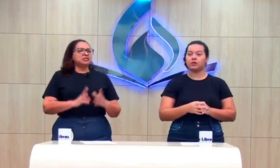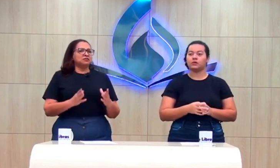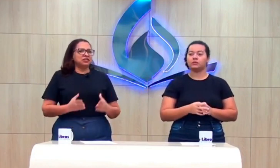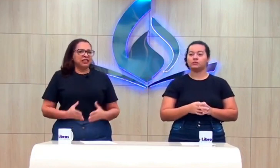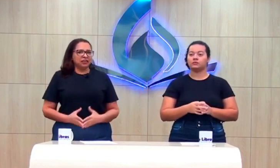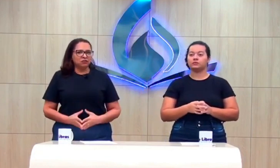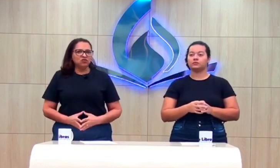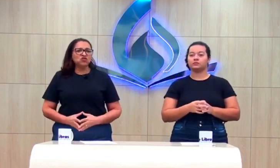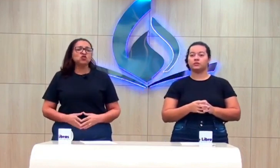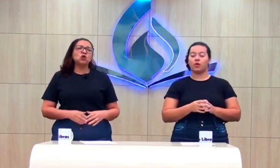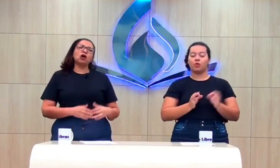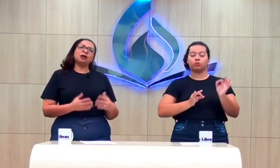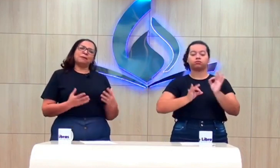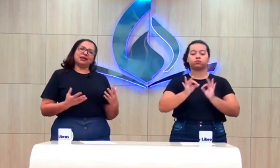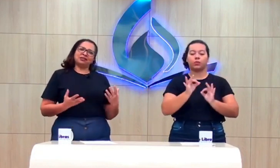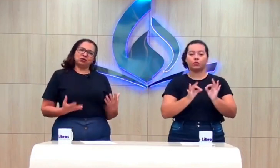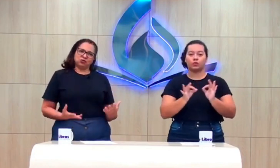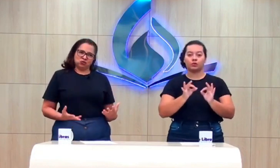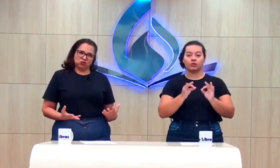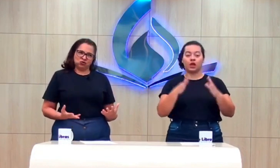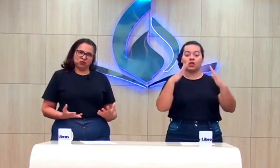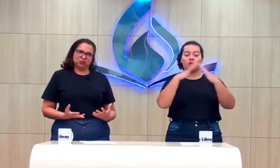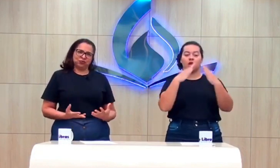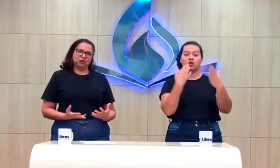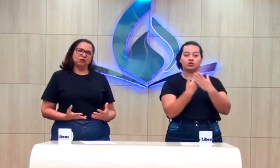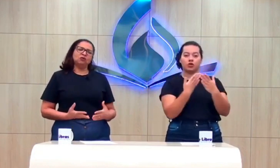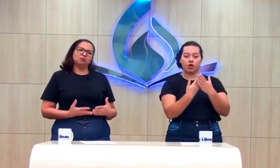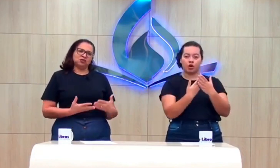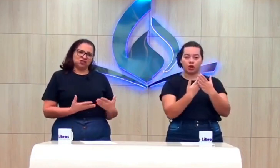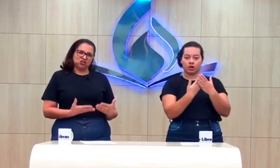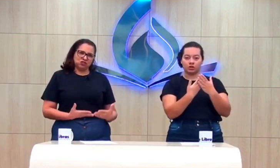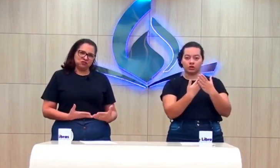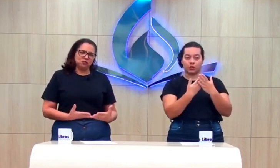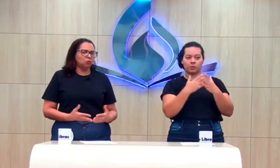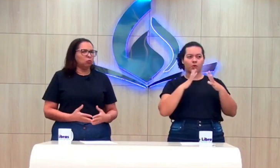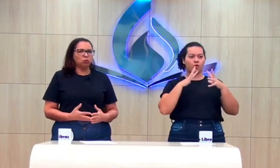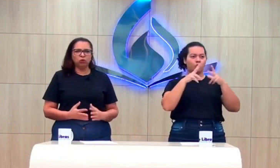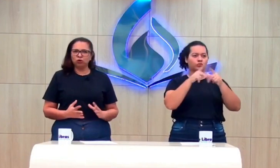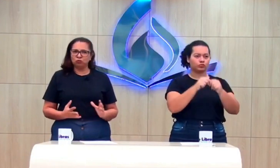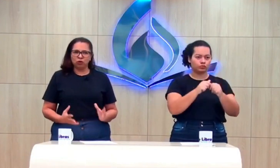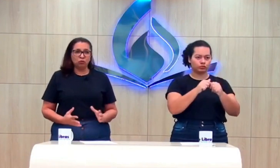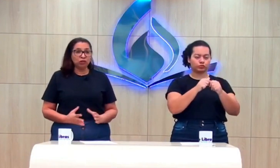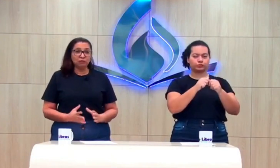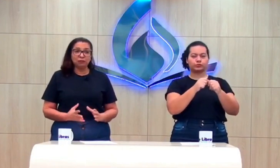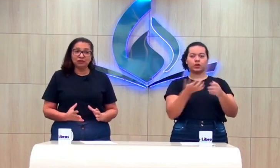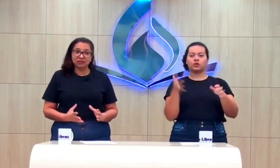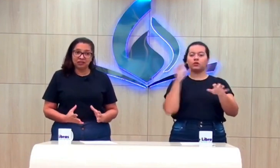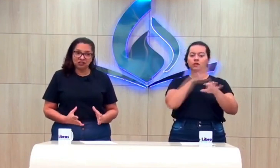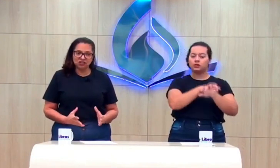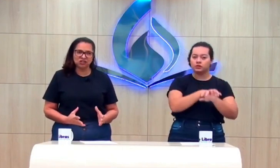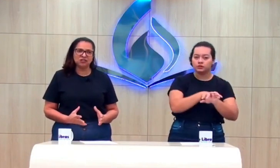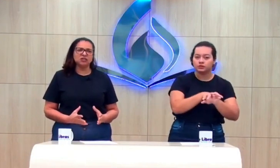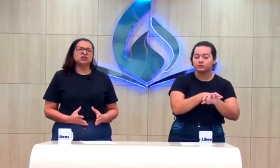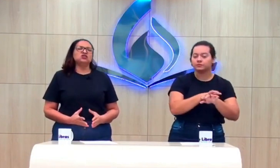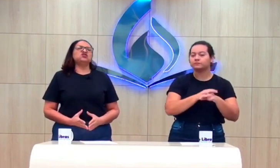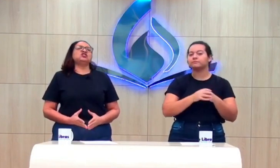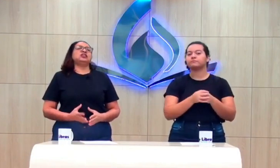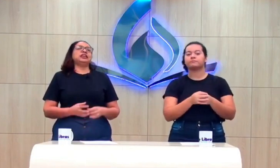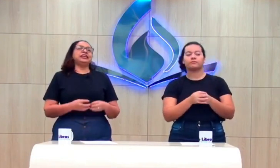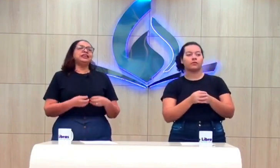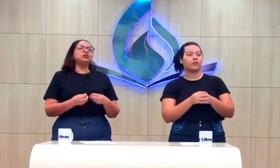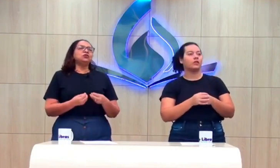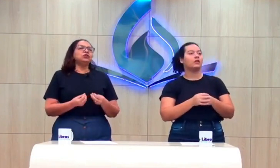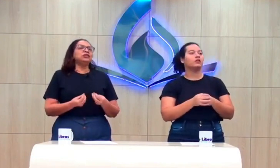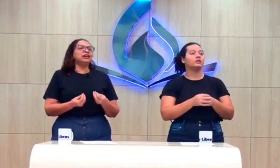no Brasil inteiro de escola para todos. O objetivo, muito bom, muito importante,